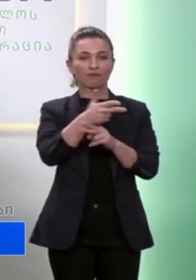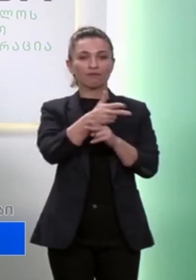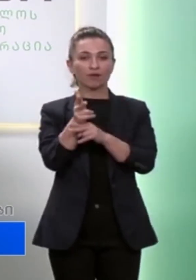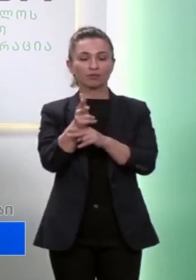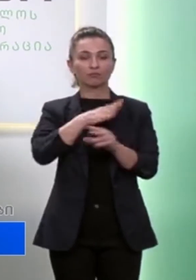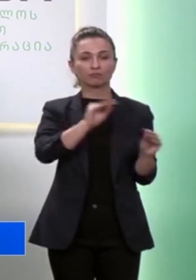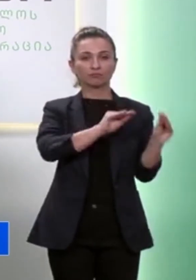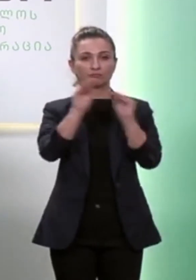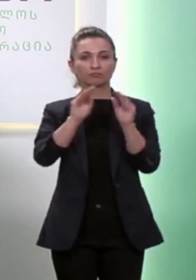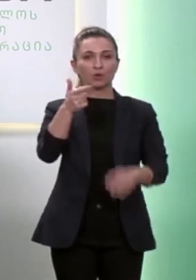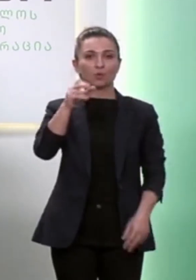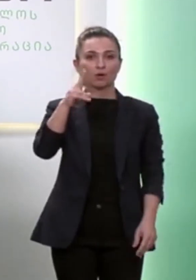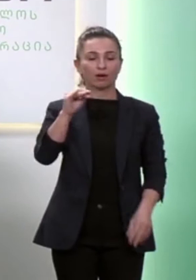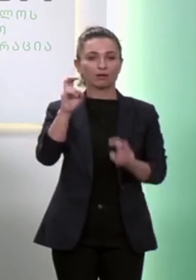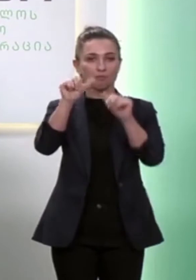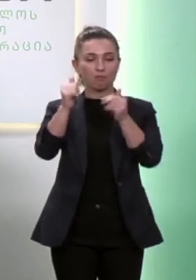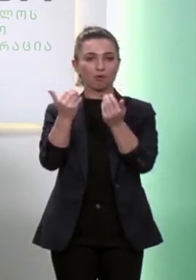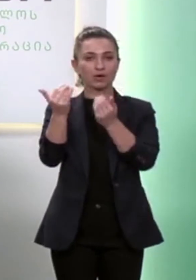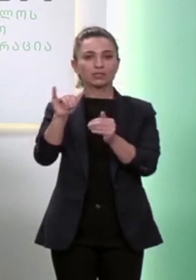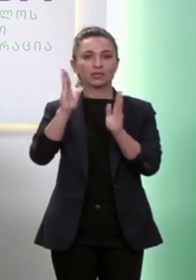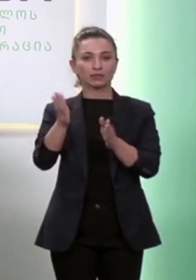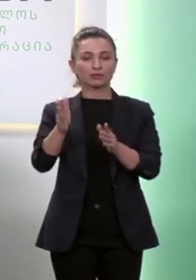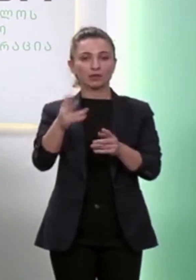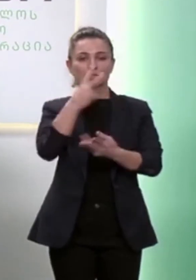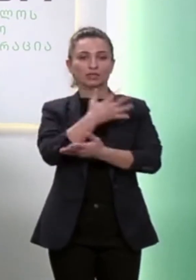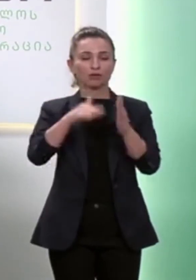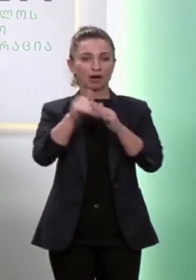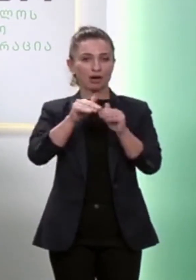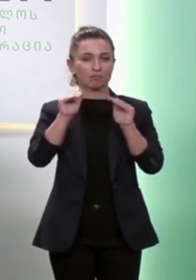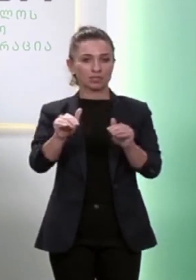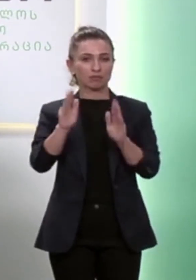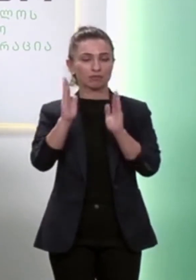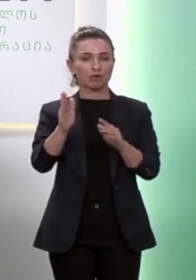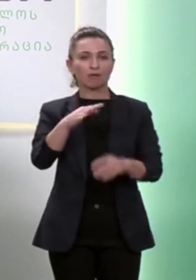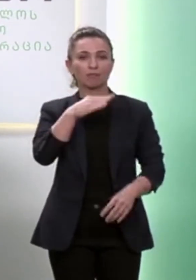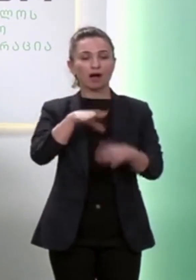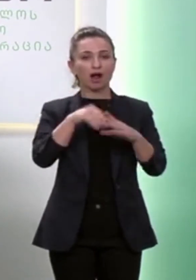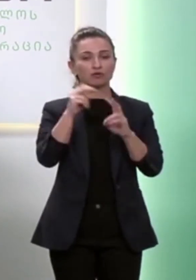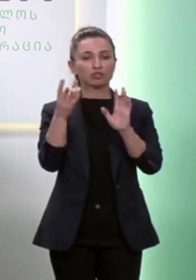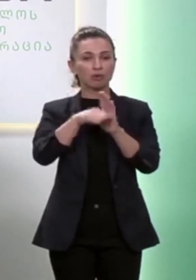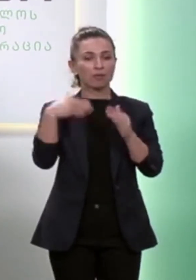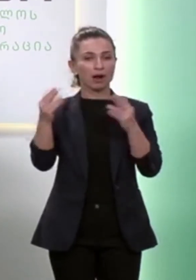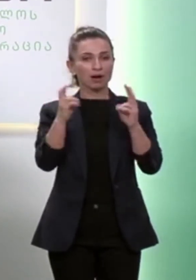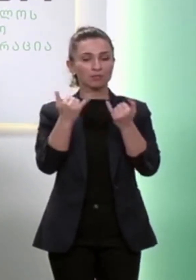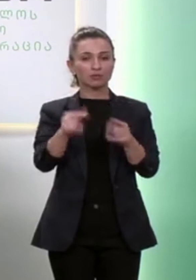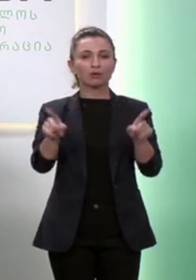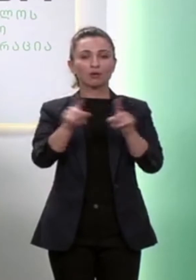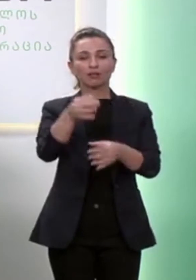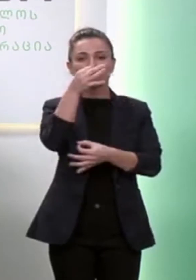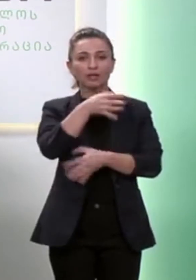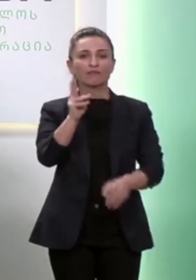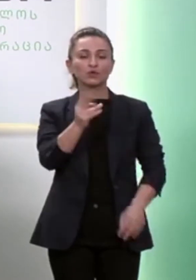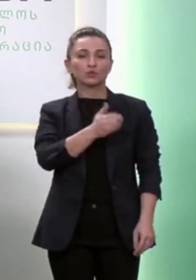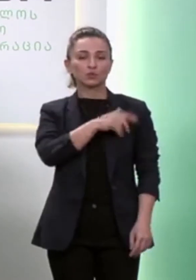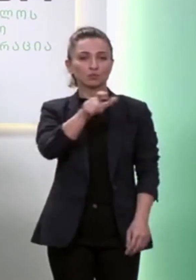ფაილები აიტვირთება Google Drive-ის პლატფორმაზე, სადაც იქნება საჯარო და ხელმისაწვდომი არამხოლოდ არჩევნებში ჩართული მხარეებისთვის, არამედ ნებისმიერი